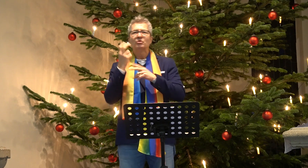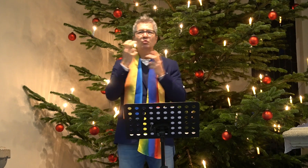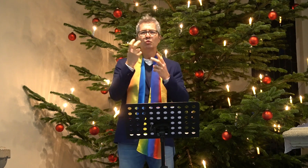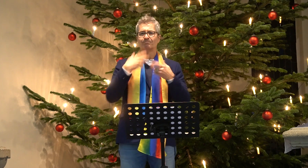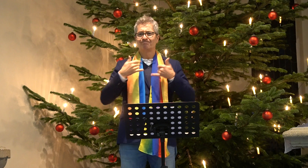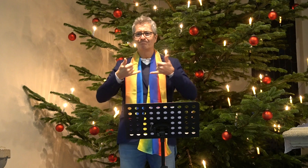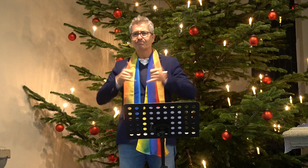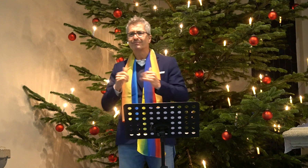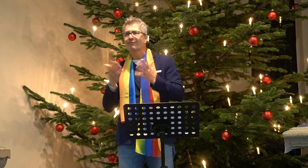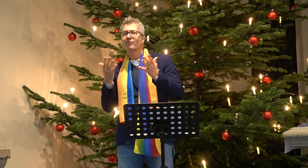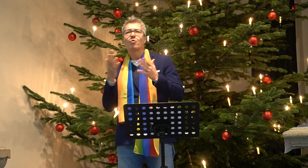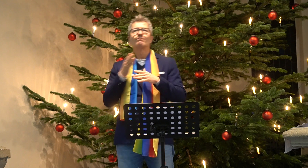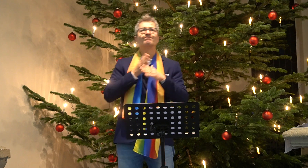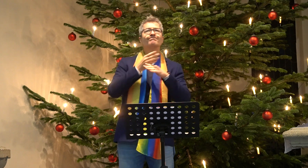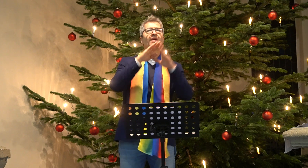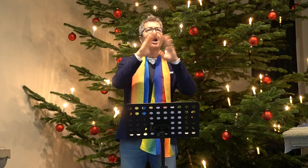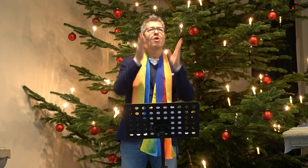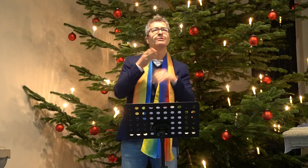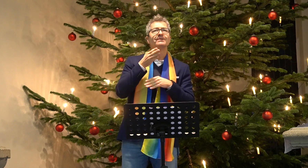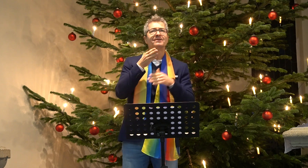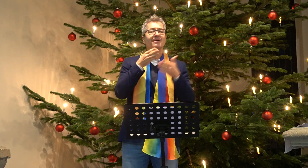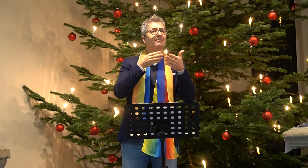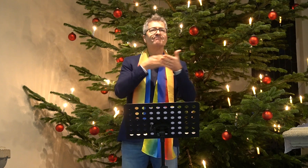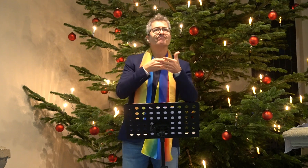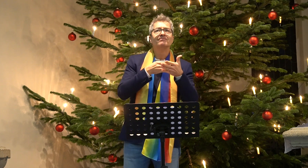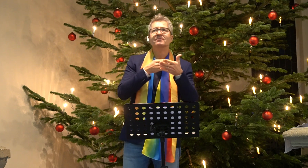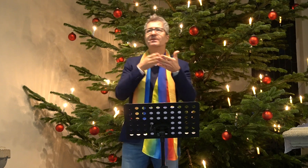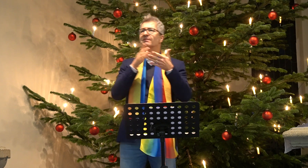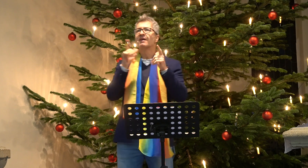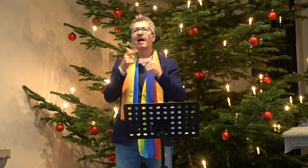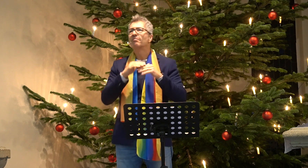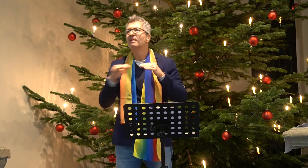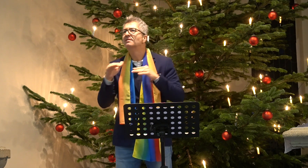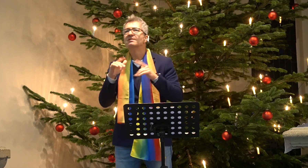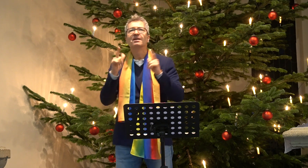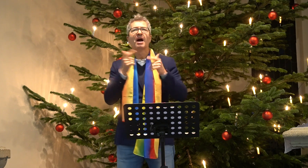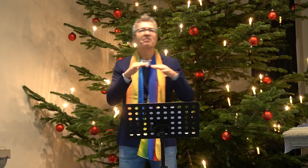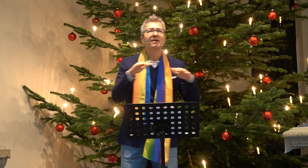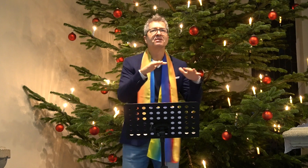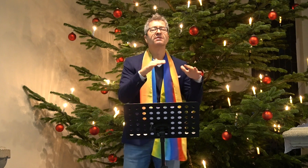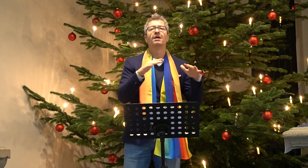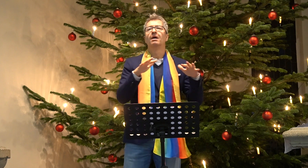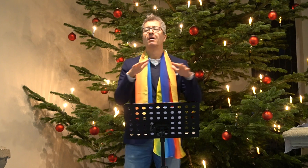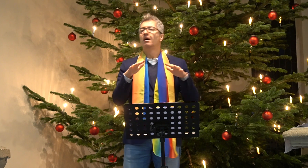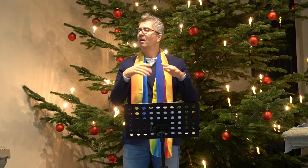und suchen einen Raum in einem Haus, aber sie finden nichts.